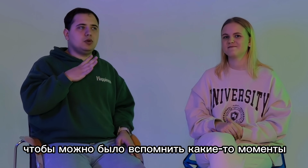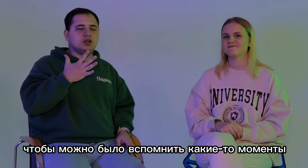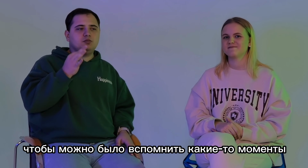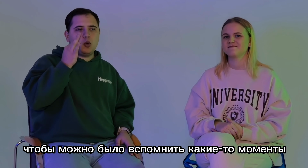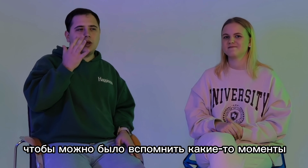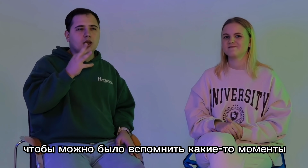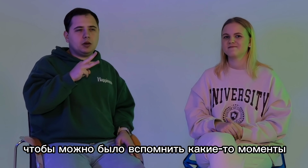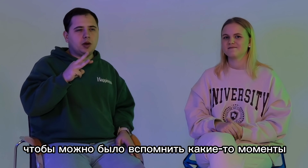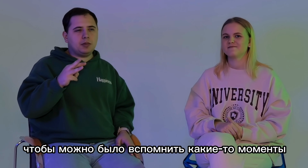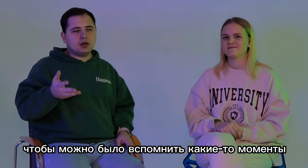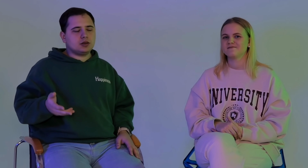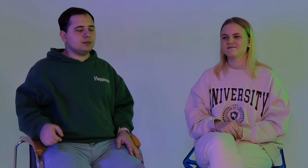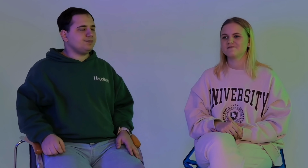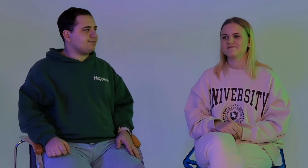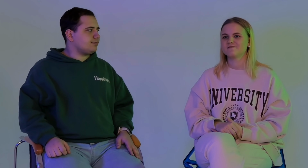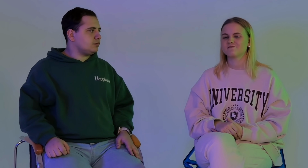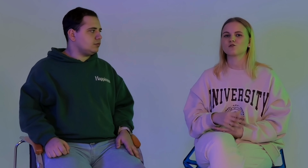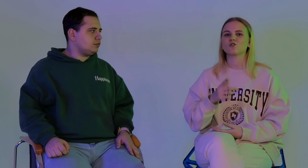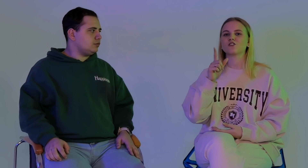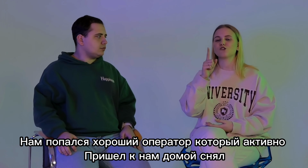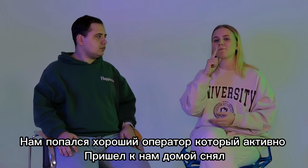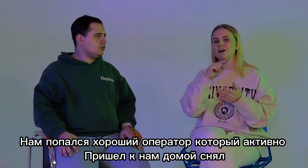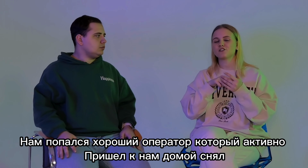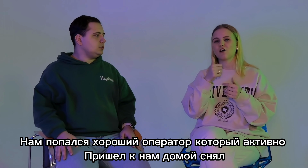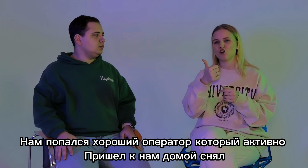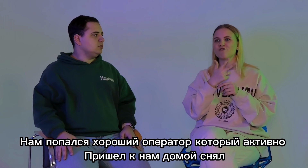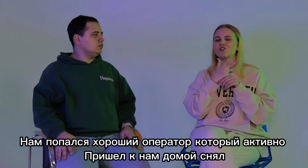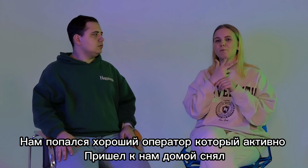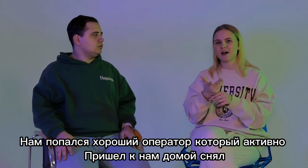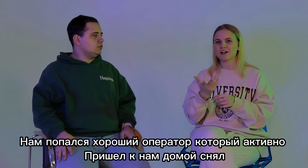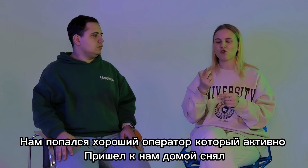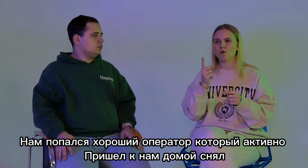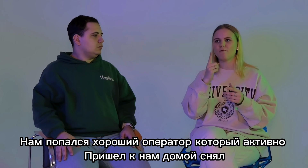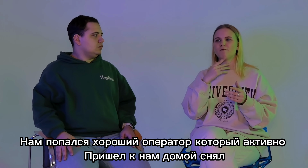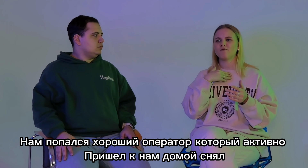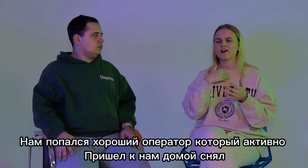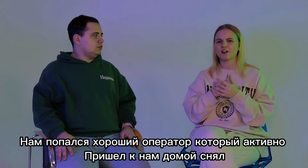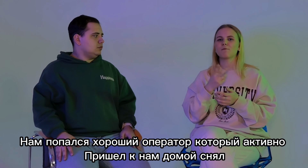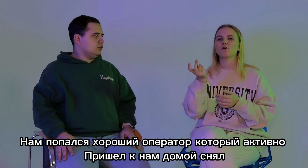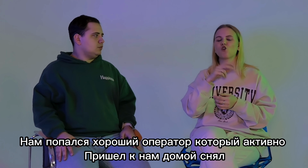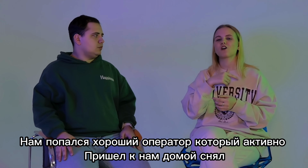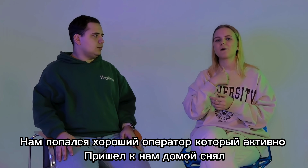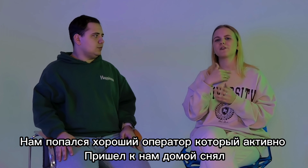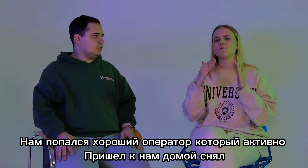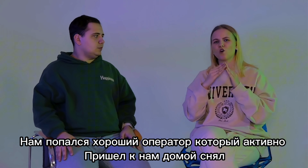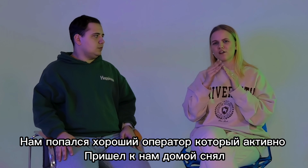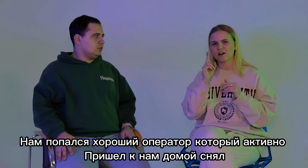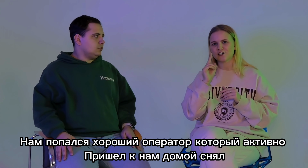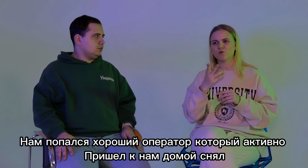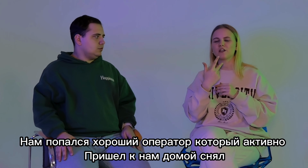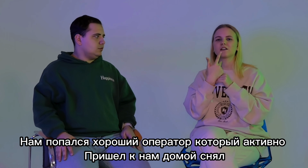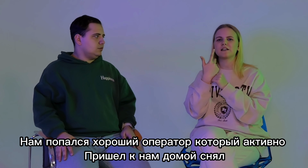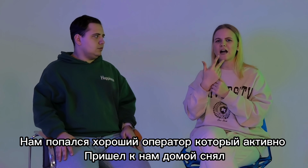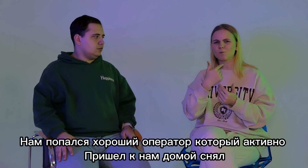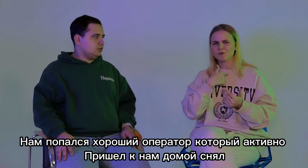было вспомнить какие-то моменты. Ну, а еще папа очень идет рядом. Папина пришел к нам домой, сказал, ты уже снял мне